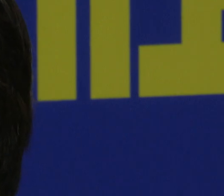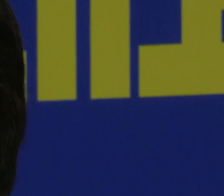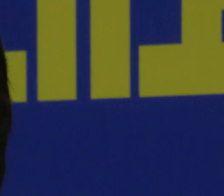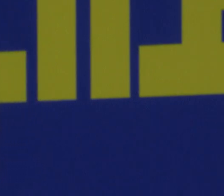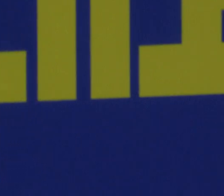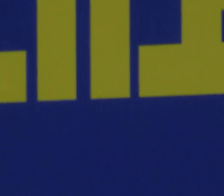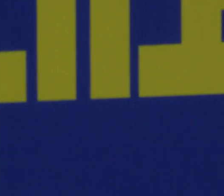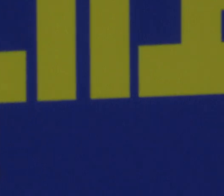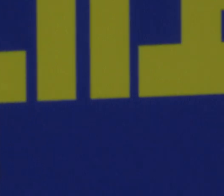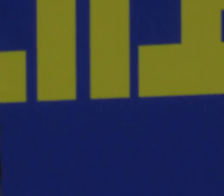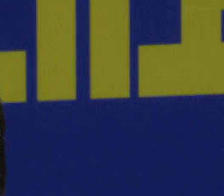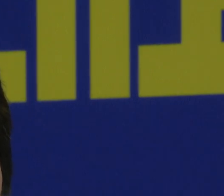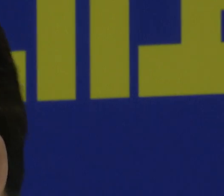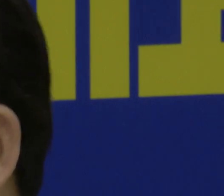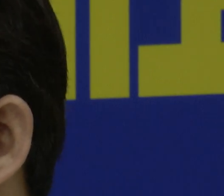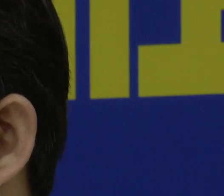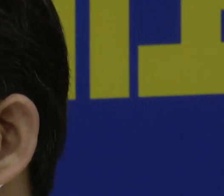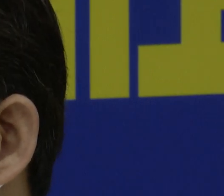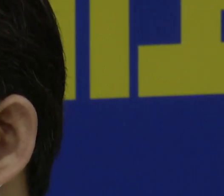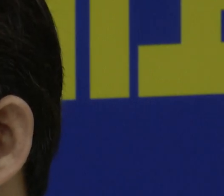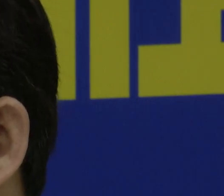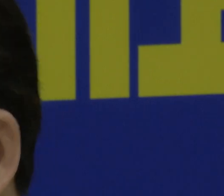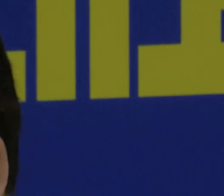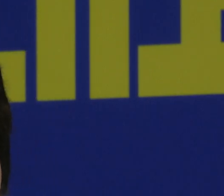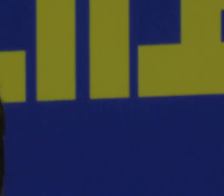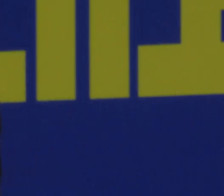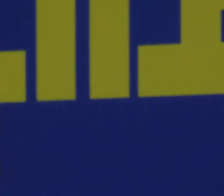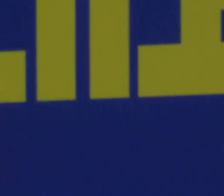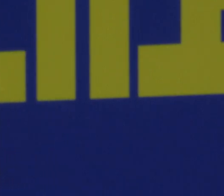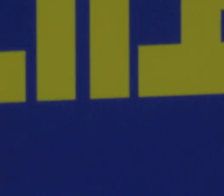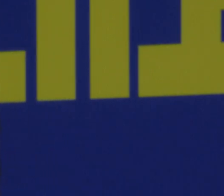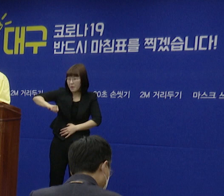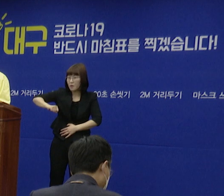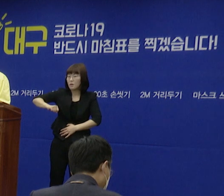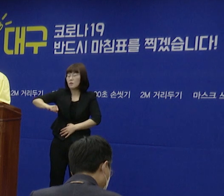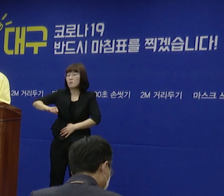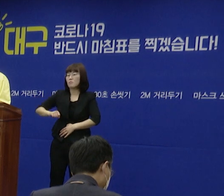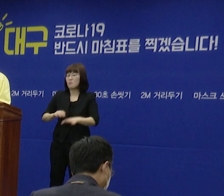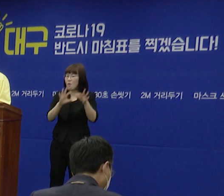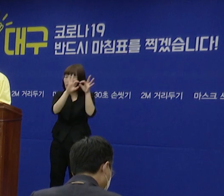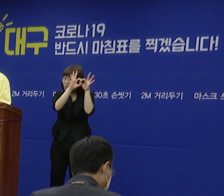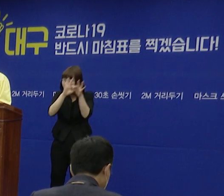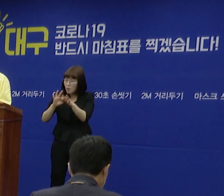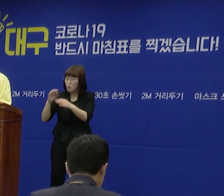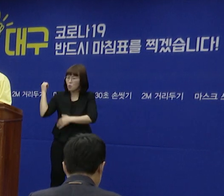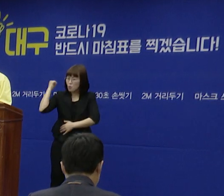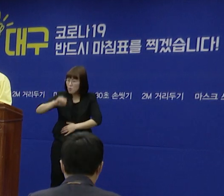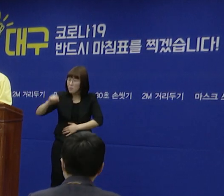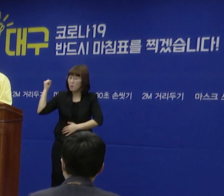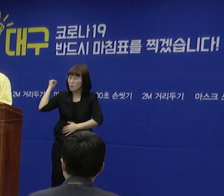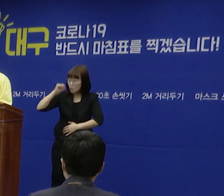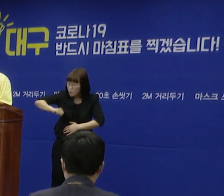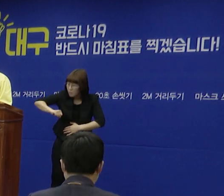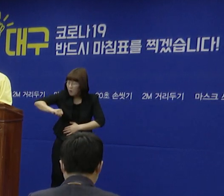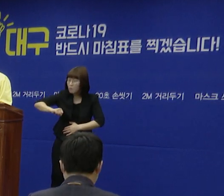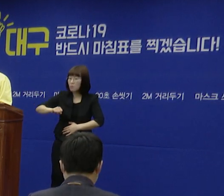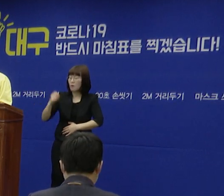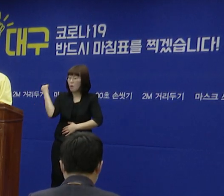제때 취하는 것이 중요하겠다 이런 생각을 하고 있습니다. 계속해서 나타나고 또 그것으로